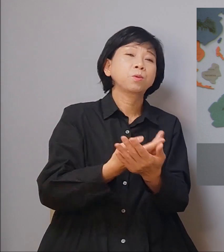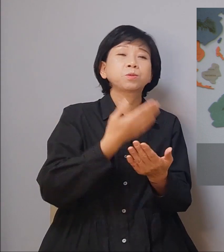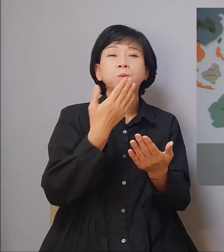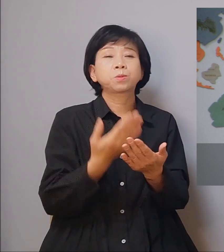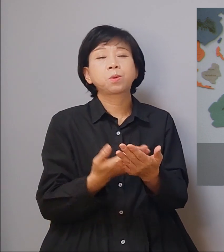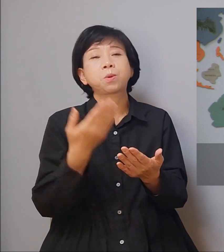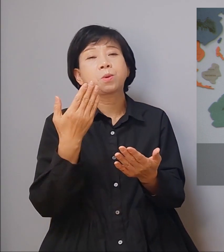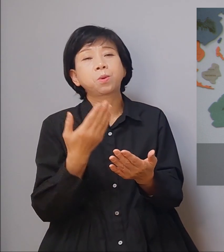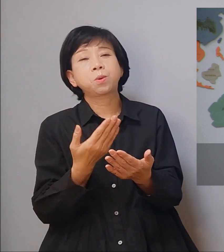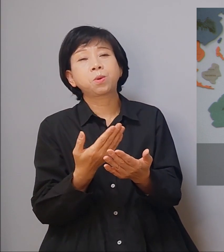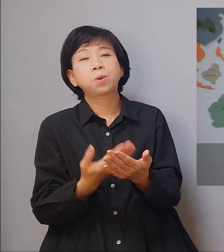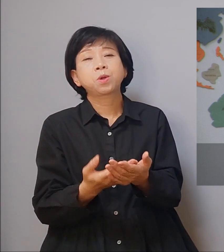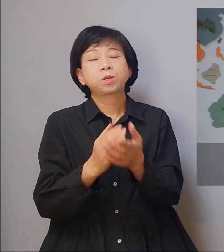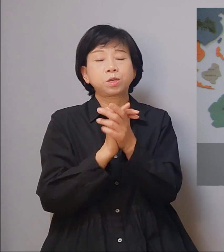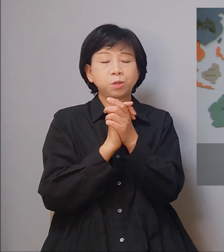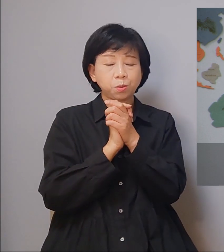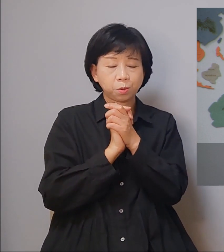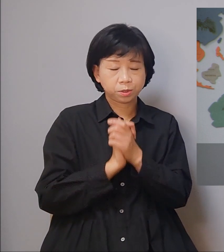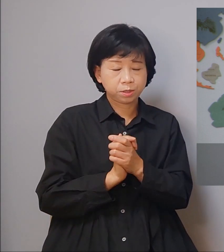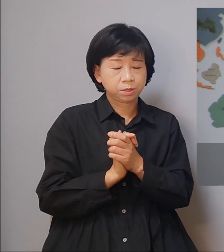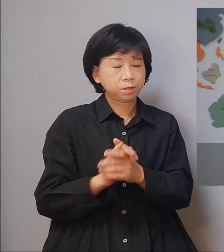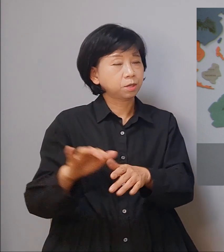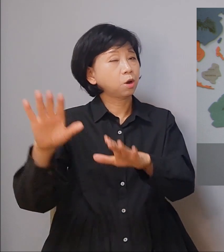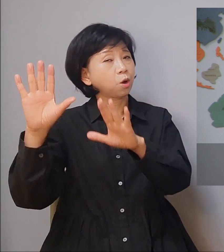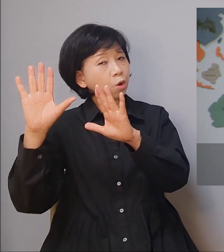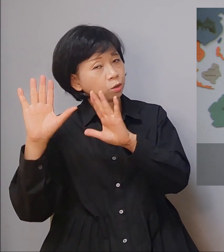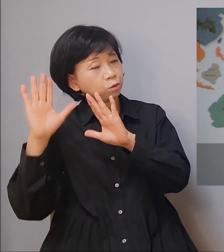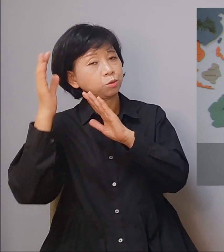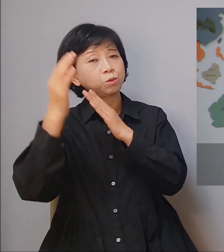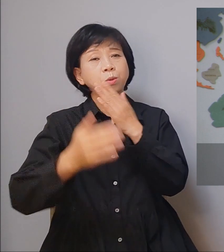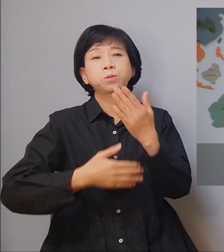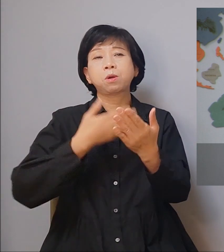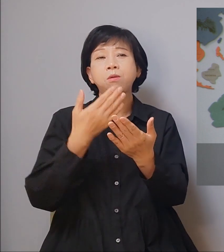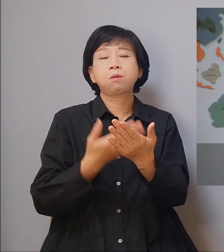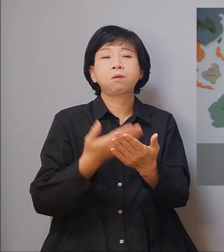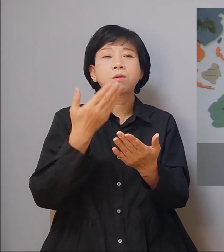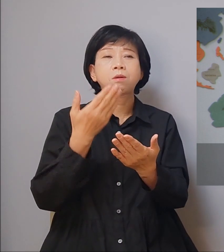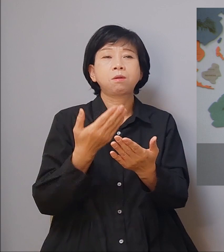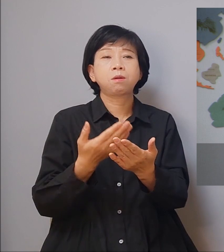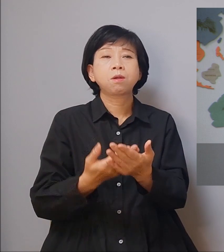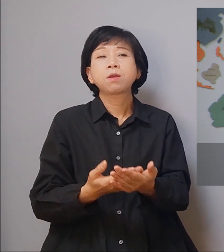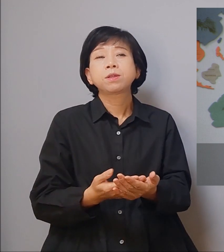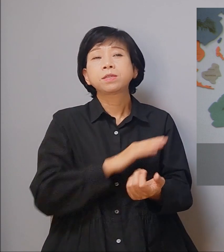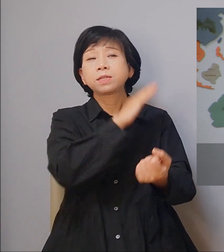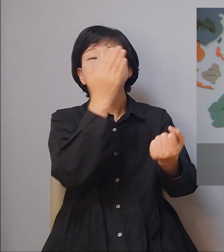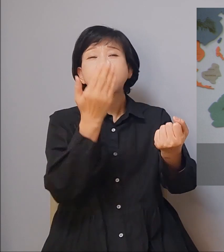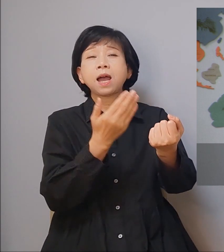이곳에 오셔서 기도 들어주소서.